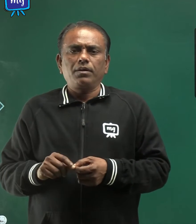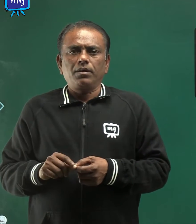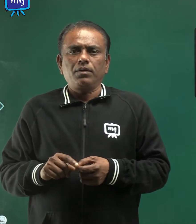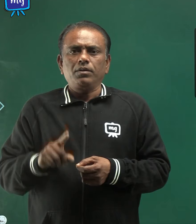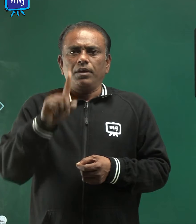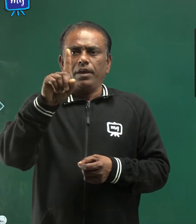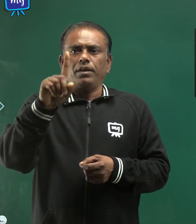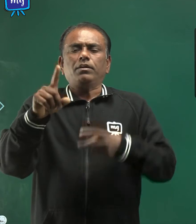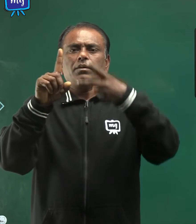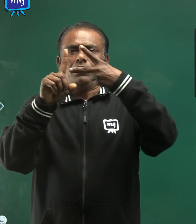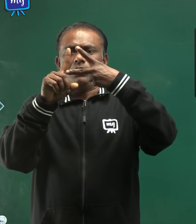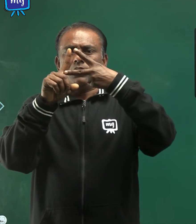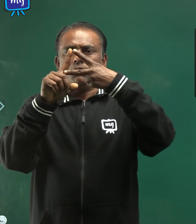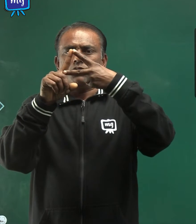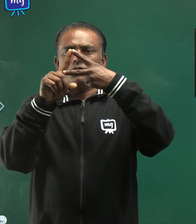एक त्रिभुज